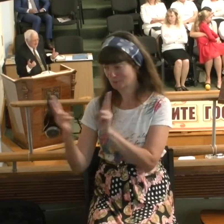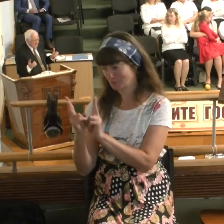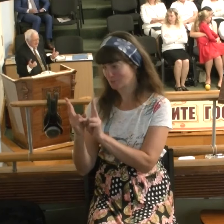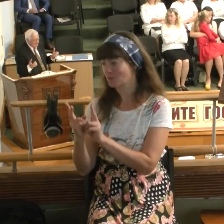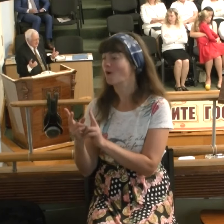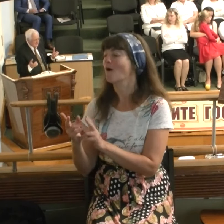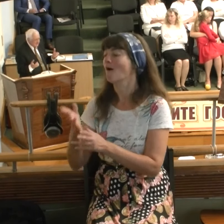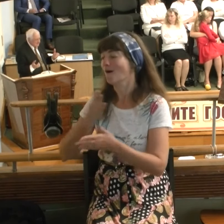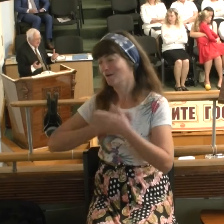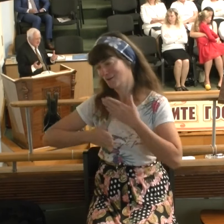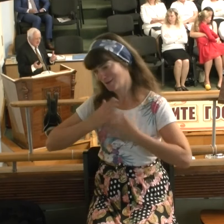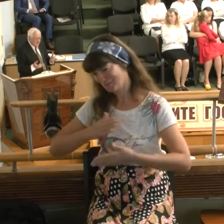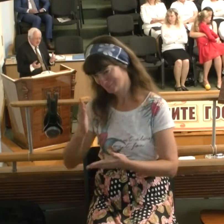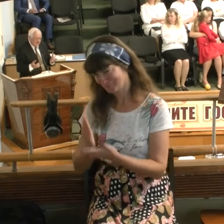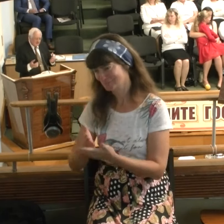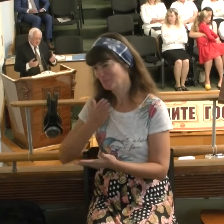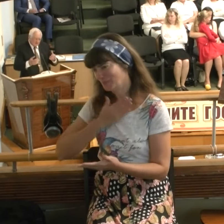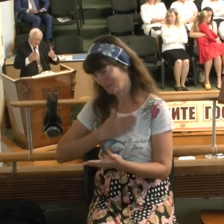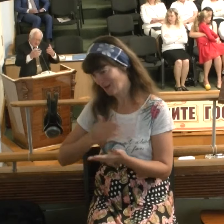да? Когда мы